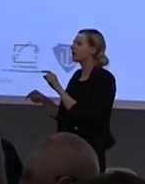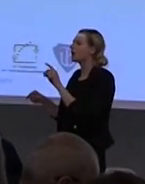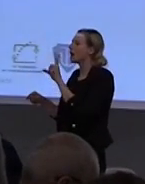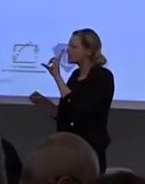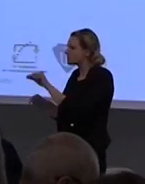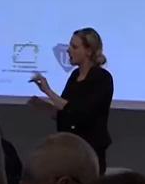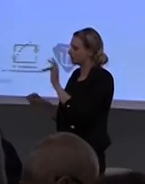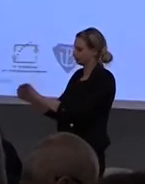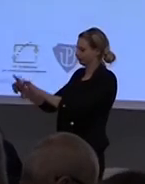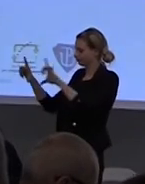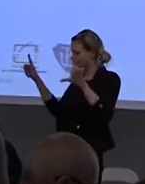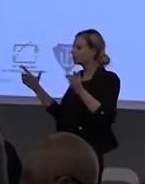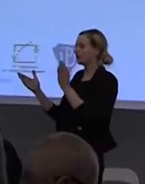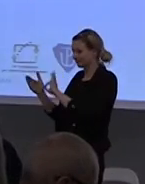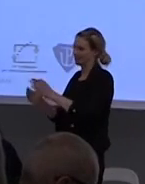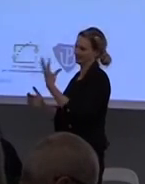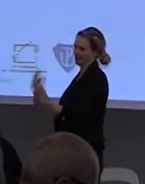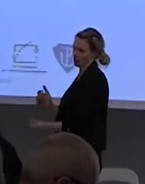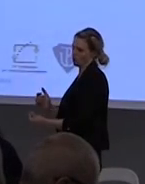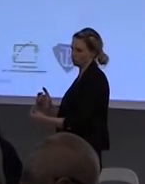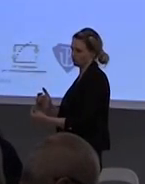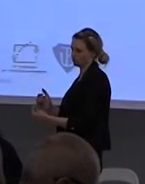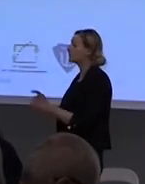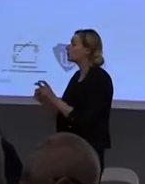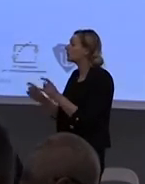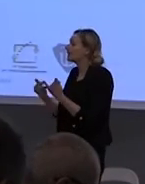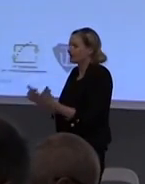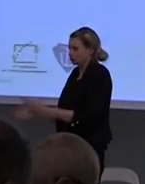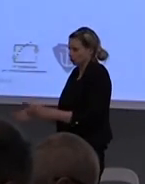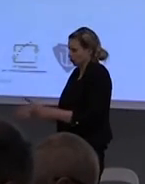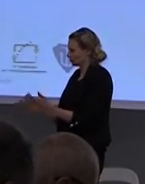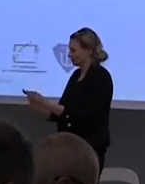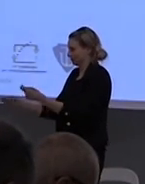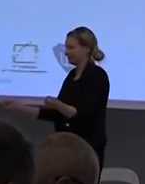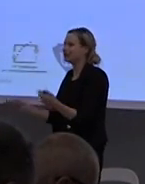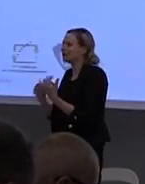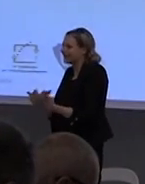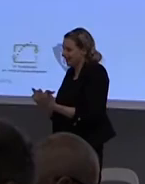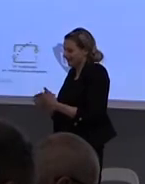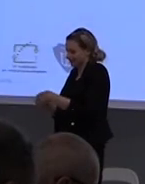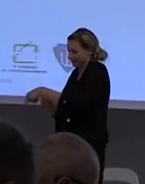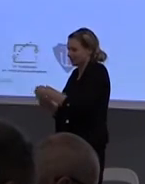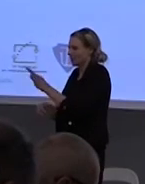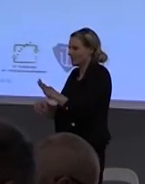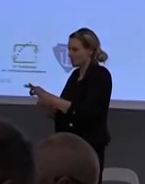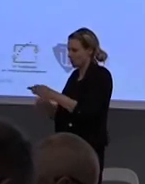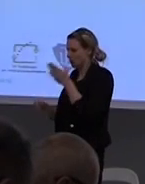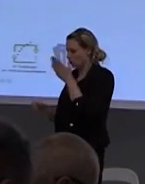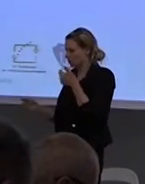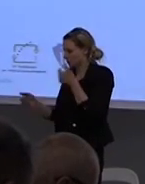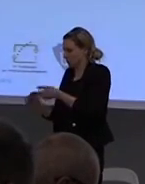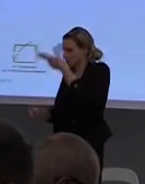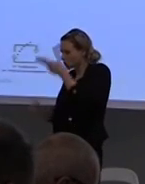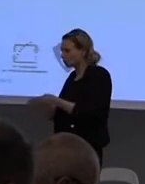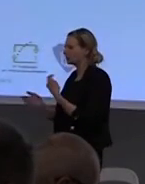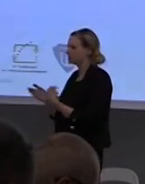naleznete nyní? Protože teď se finišuje v tiskárně, výstupy jsou v tisku a zároveň